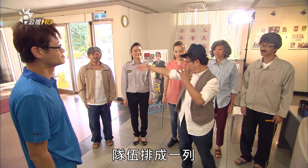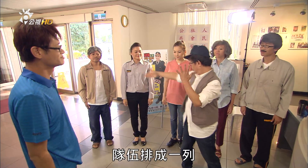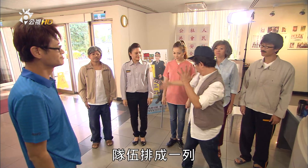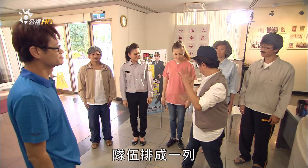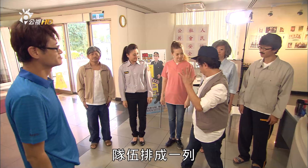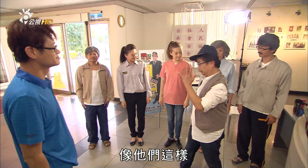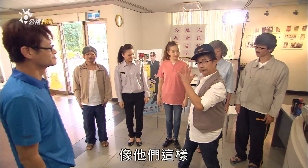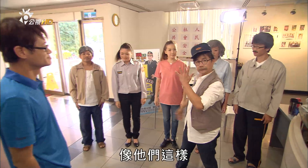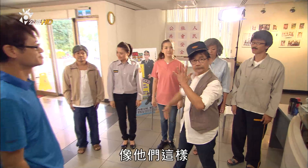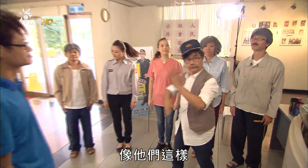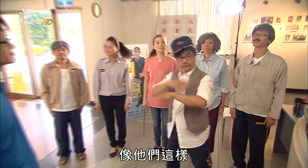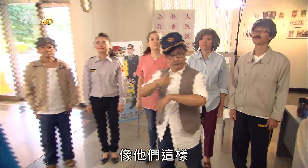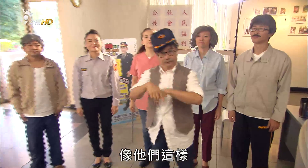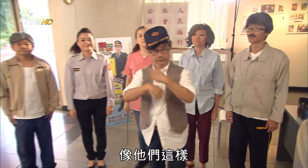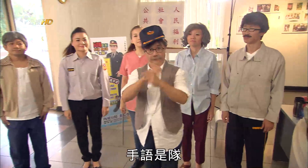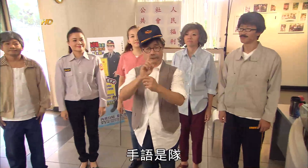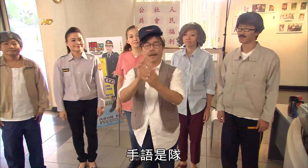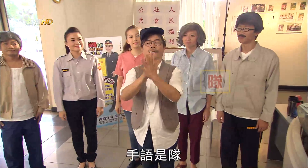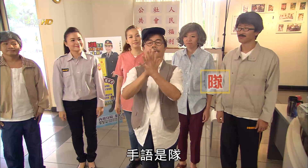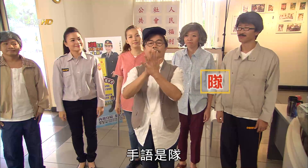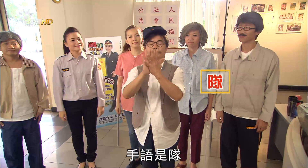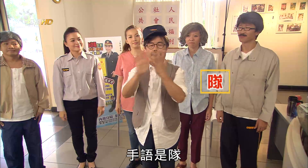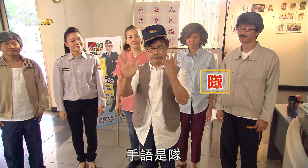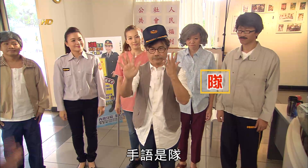哎，像他们这样，手语是对，